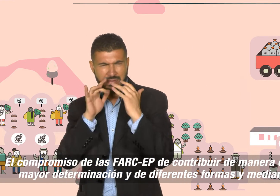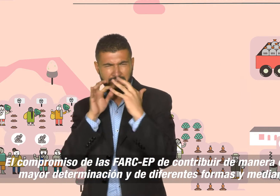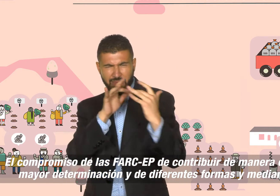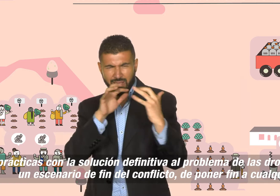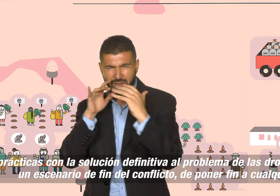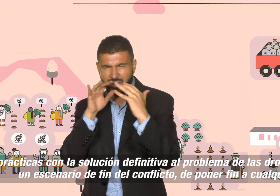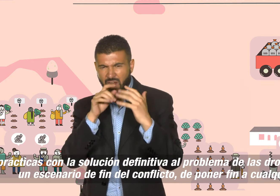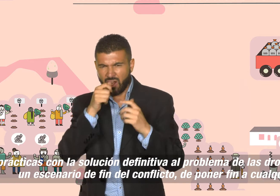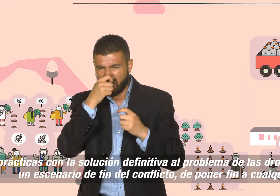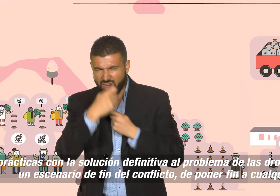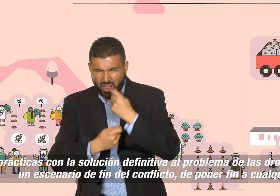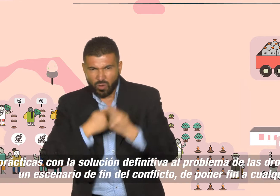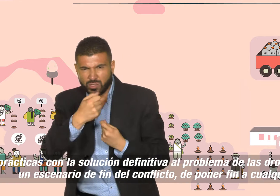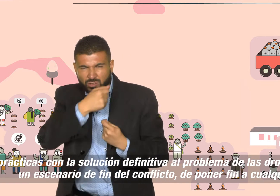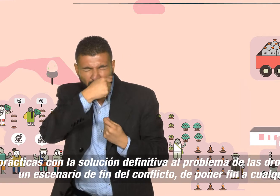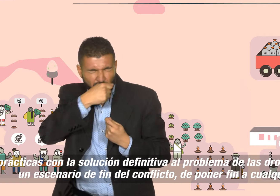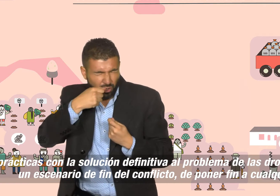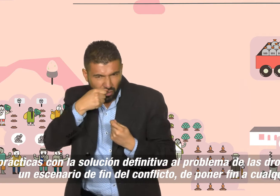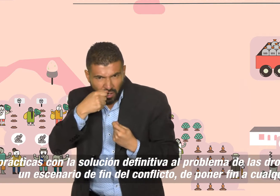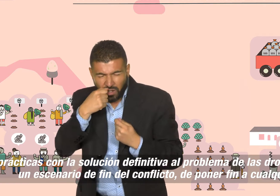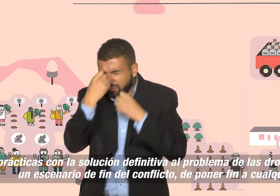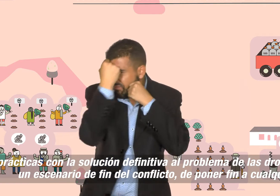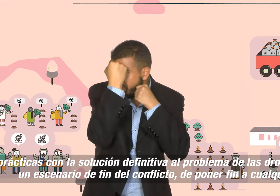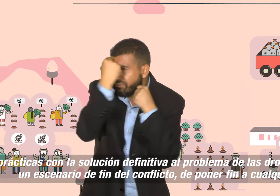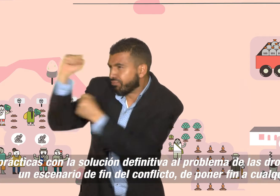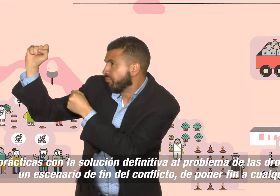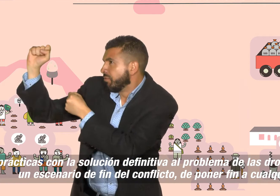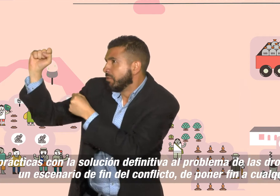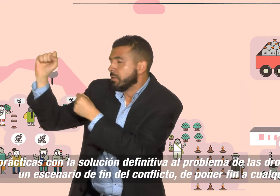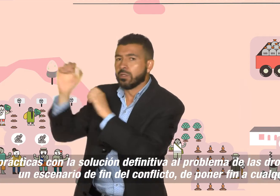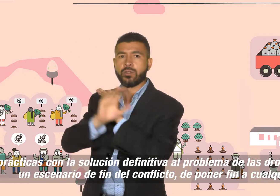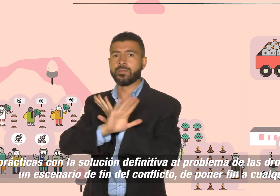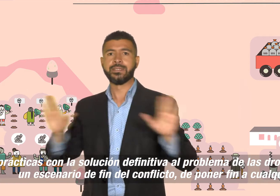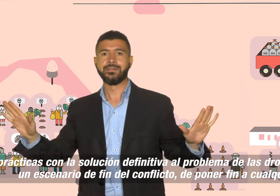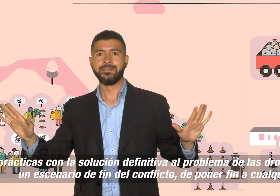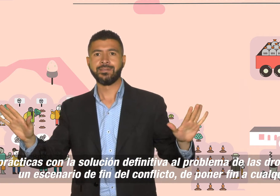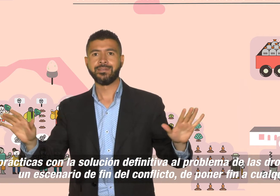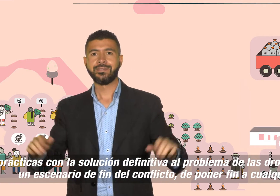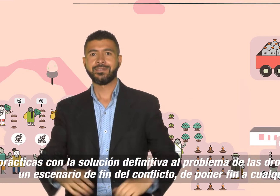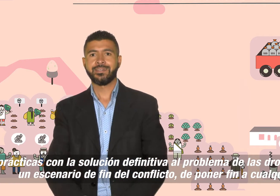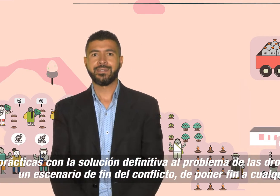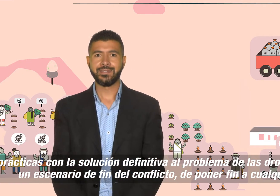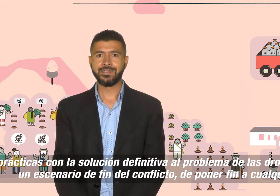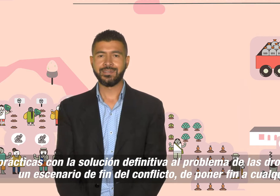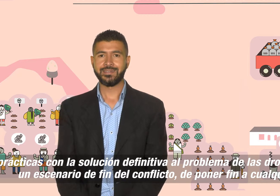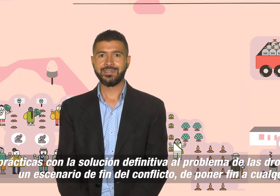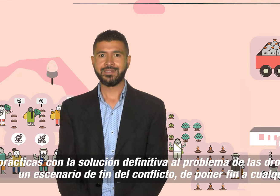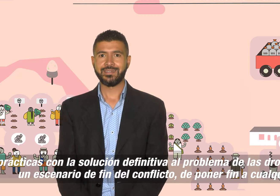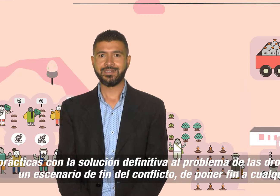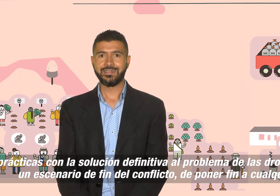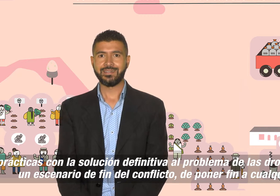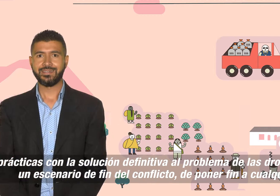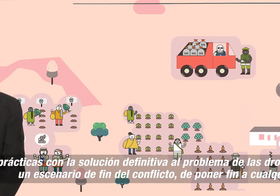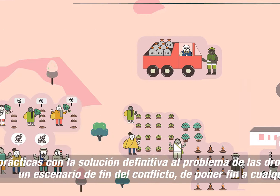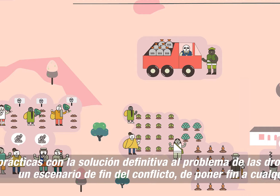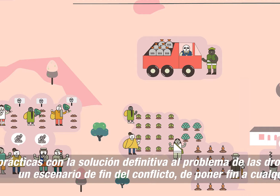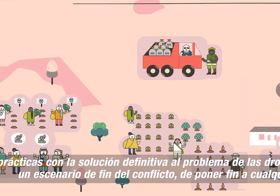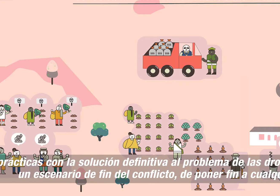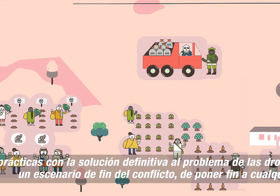acciones prácticas con la solución definitiva al problema de las drogas ilícitas y en un escenario de fin del conflicto de poner